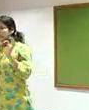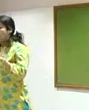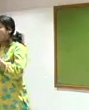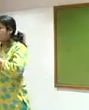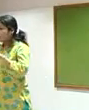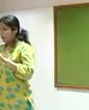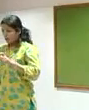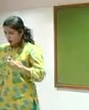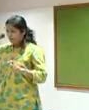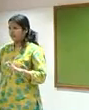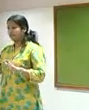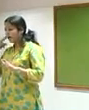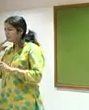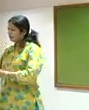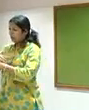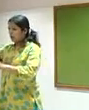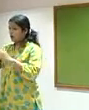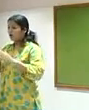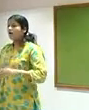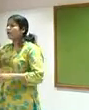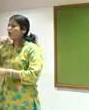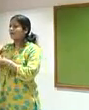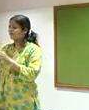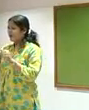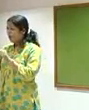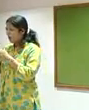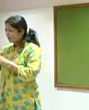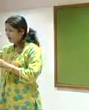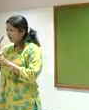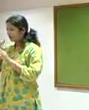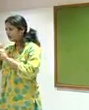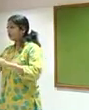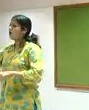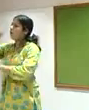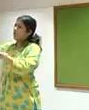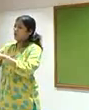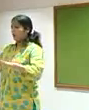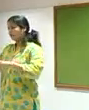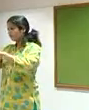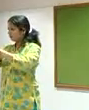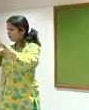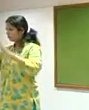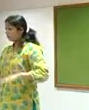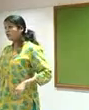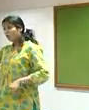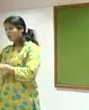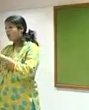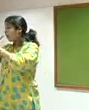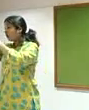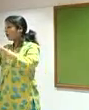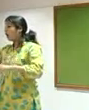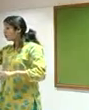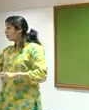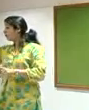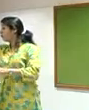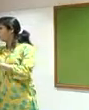क्लासरूम में पहुंचू नहीं, आप पहुंच जाएं, तो दिस इज नॉट इक्वालिटी. इफ आई कुड नॉट रीच दैट क्लास, दो यू अलाउड